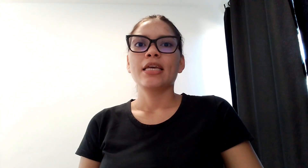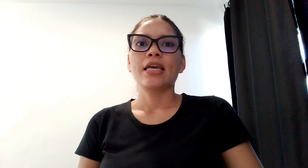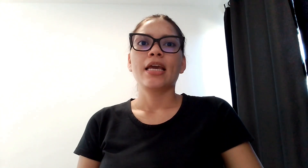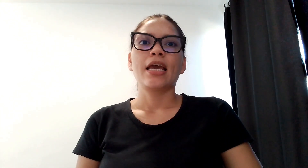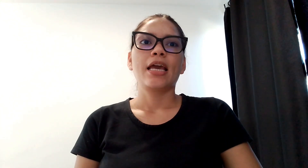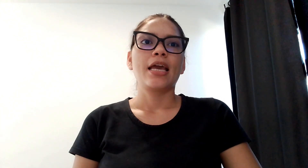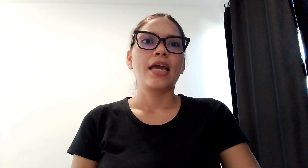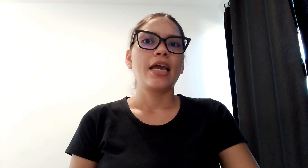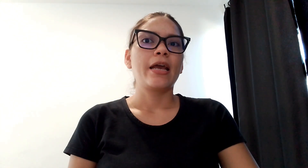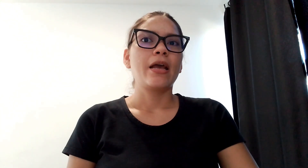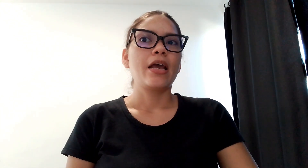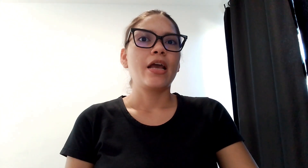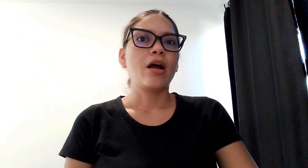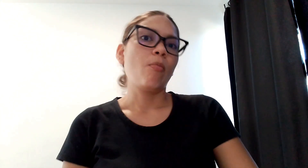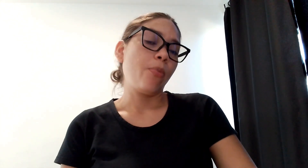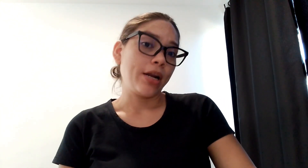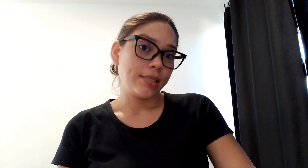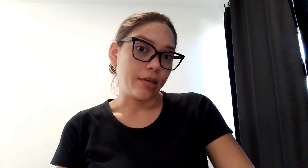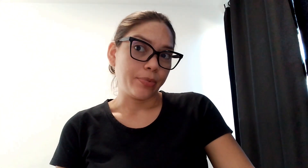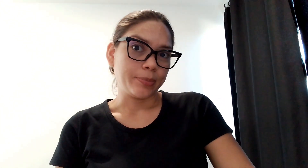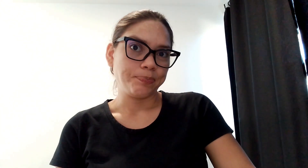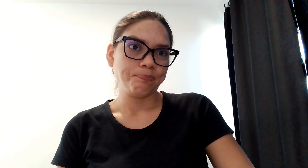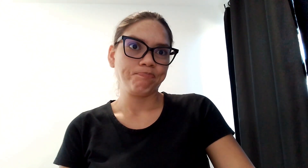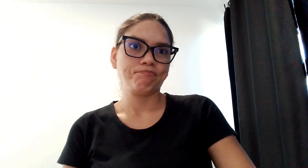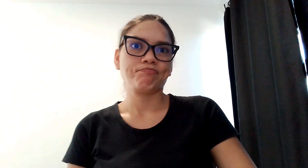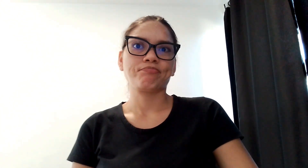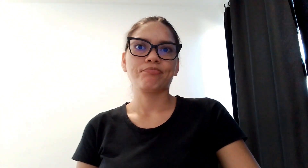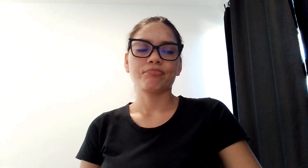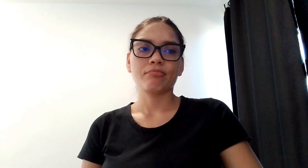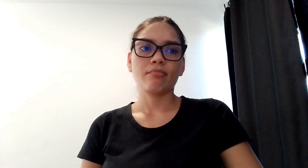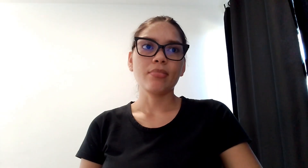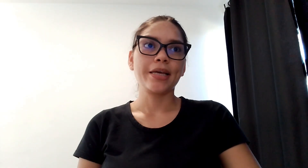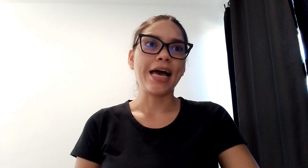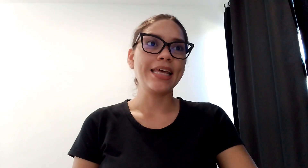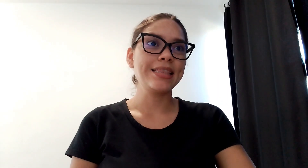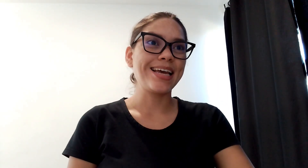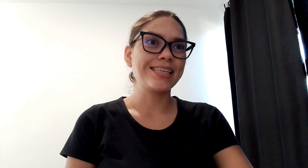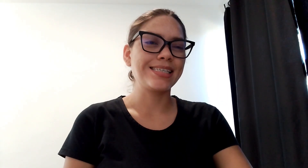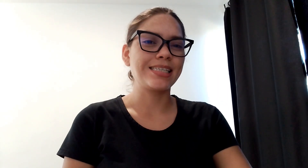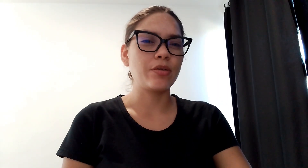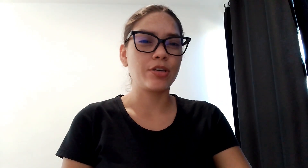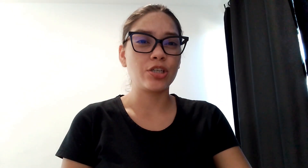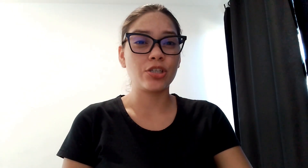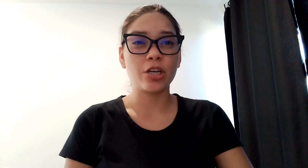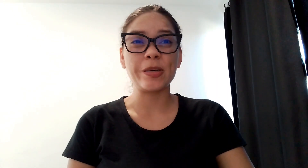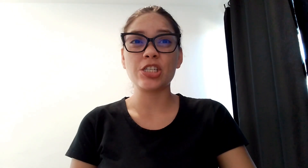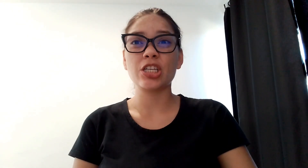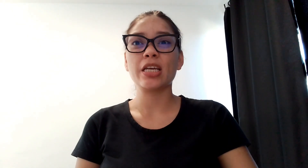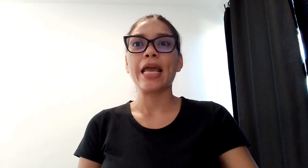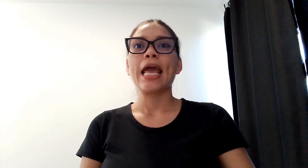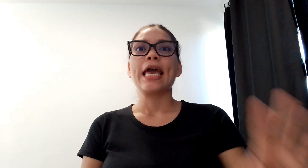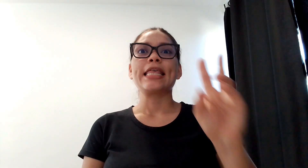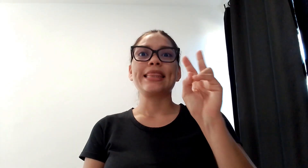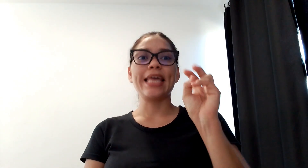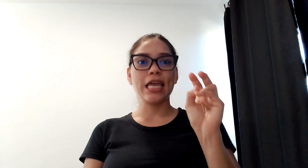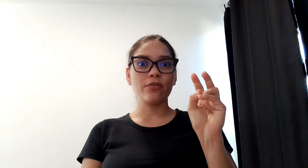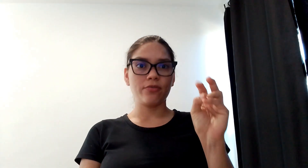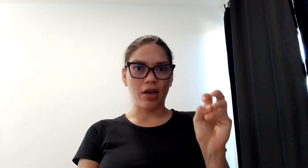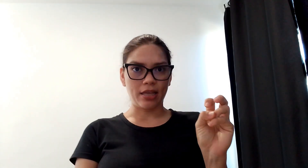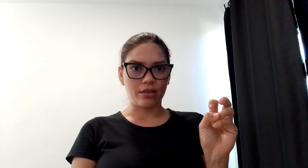E... Por exemplo, além dessas, tem o que a gente chama de